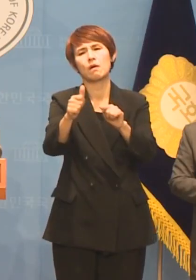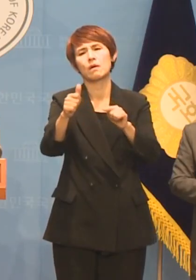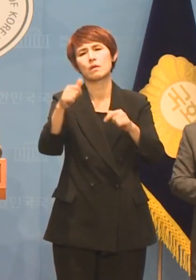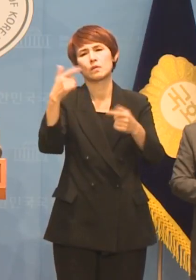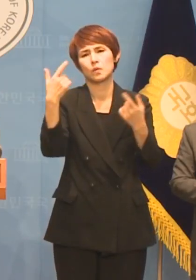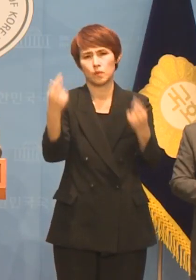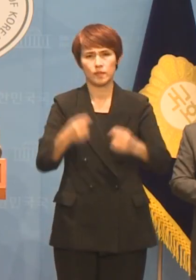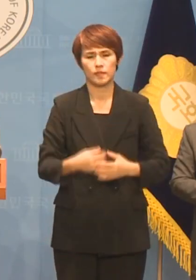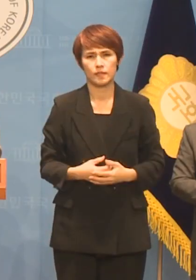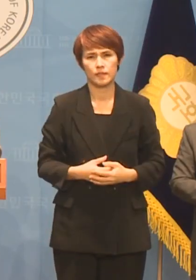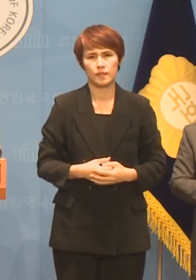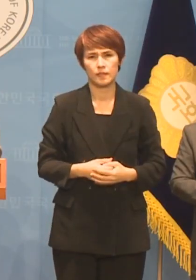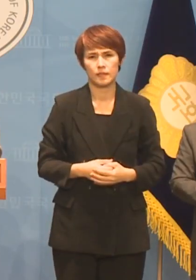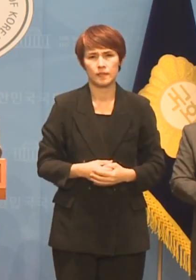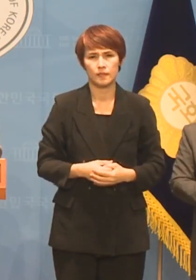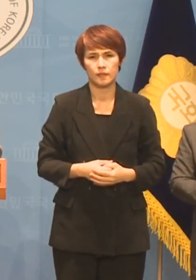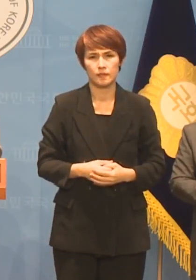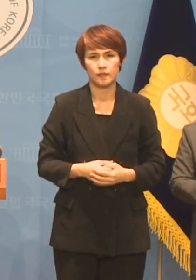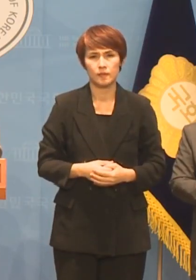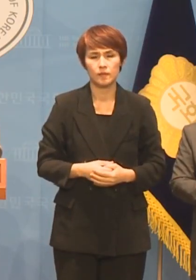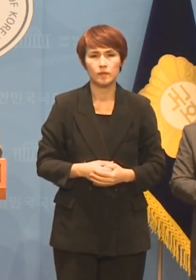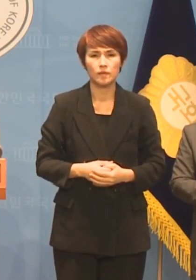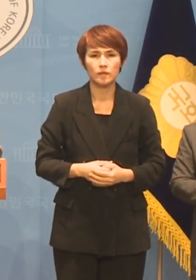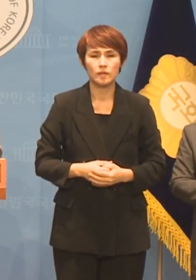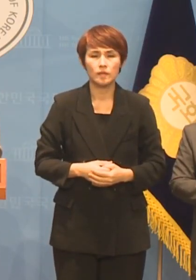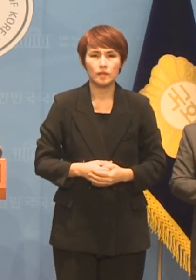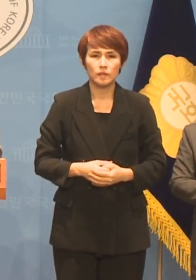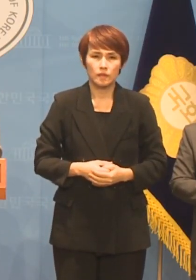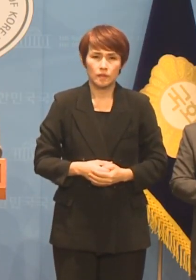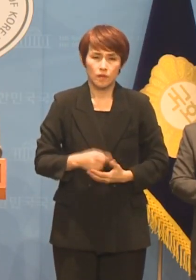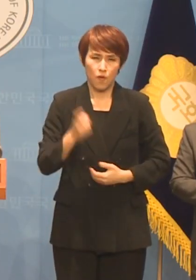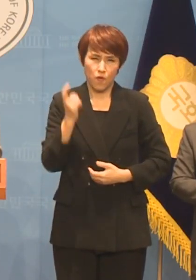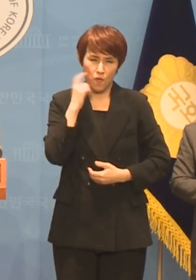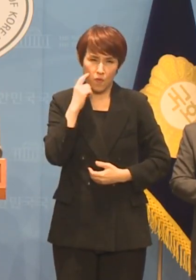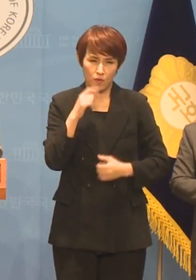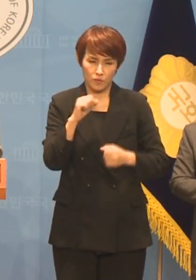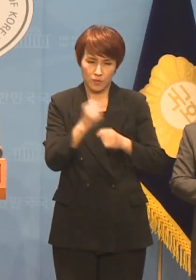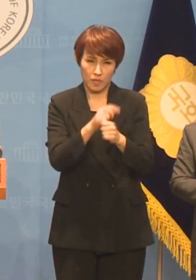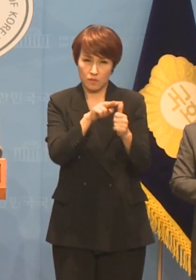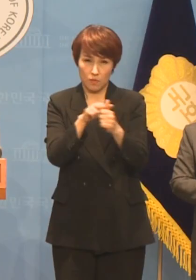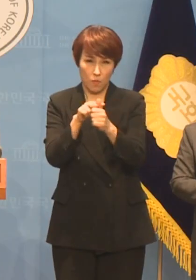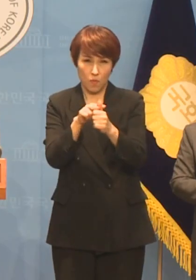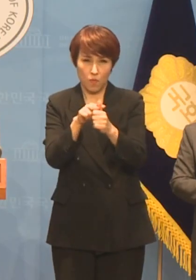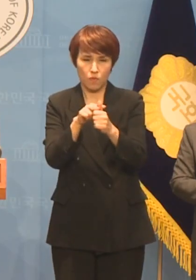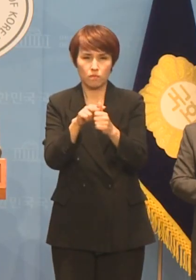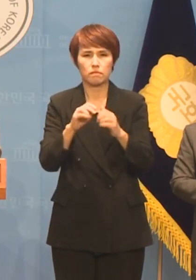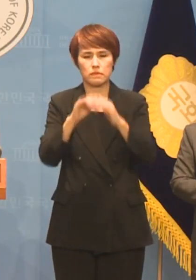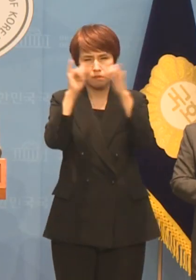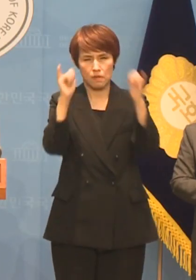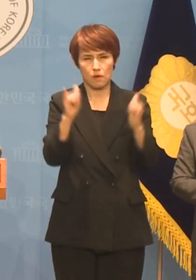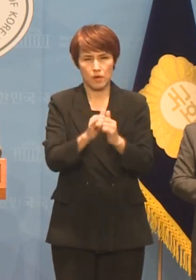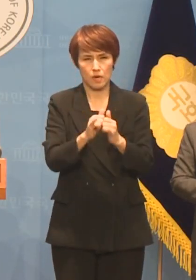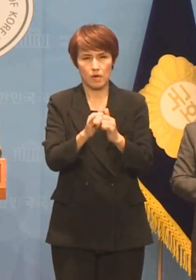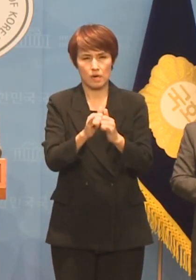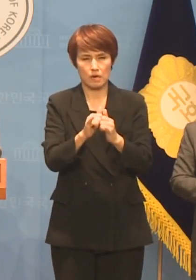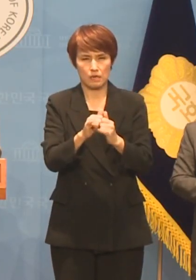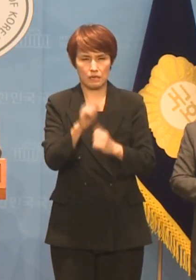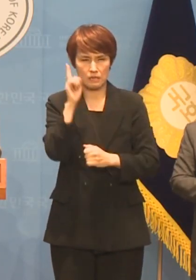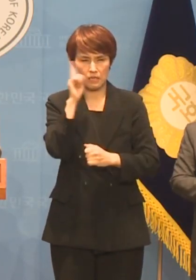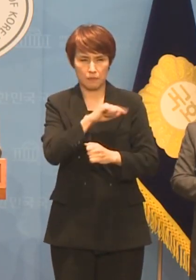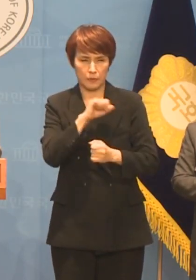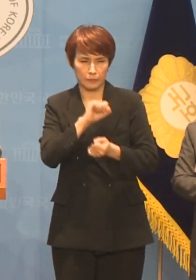이른 것이다고 판단됩니다. 허위조작 정보는 우리 사회를 병들게 하는 암세포와 같은